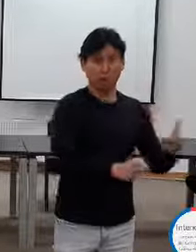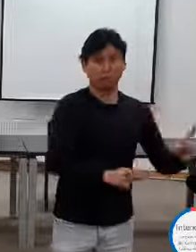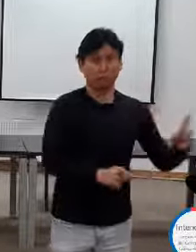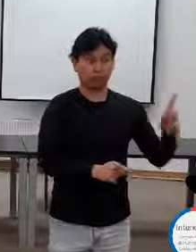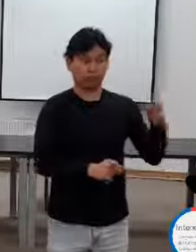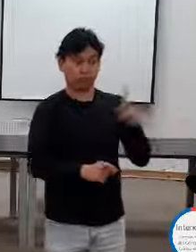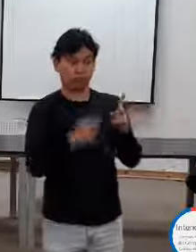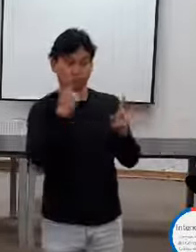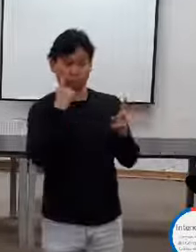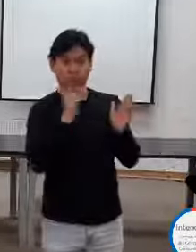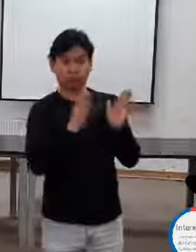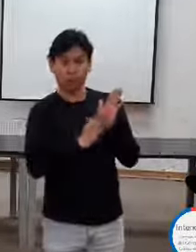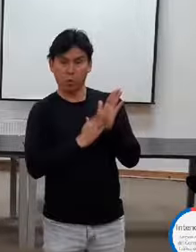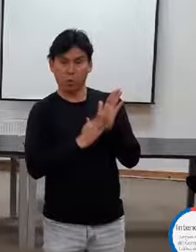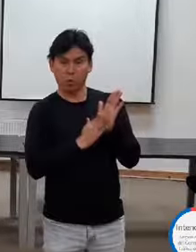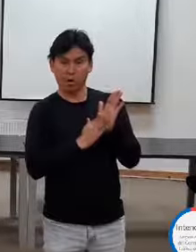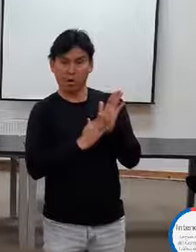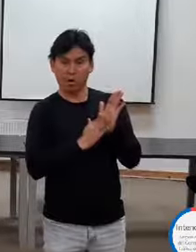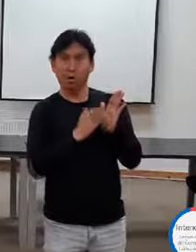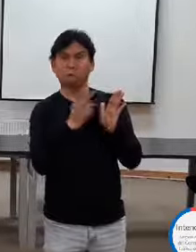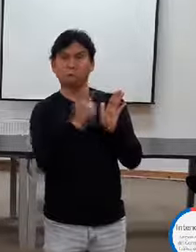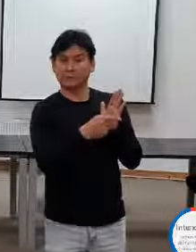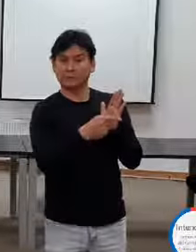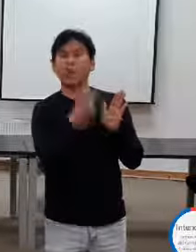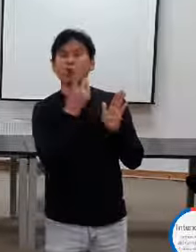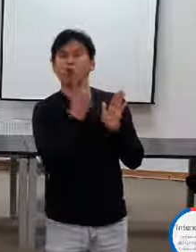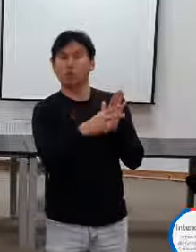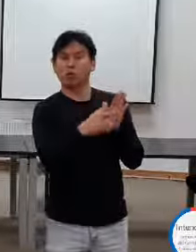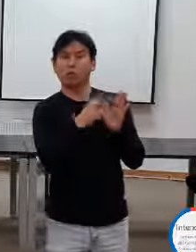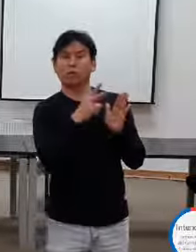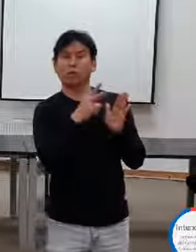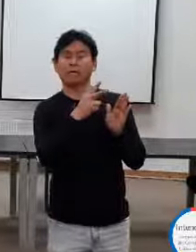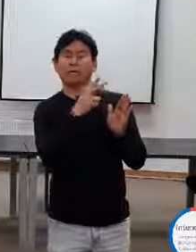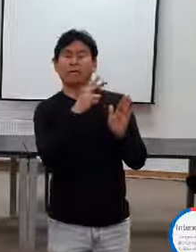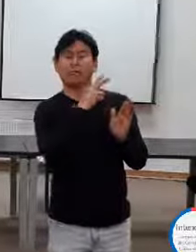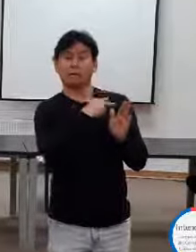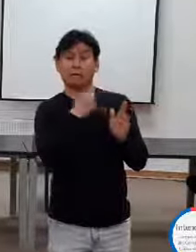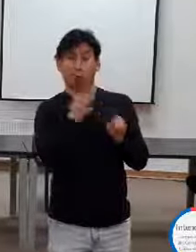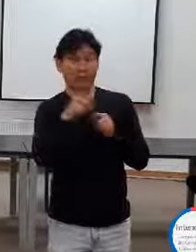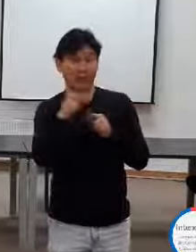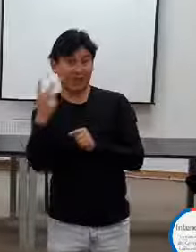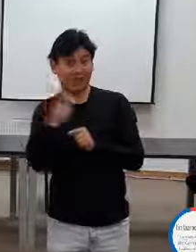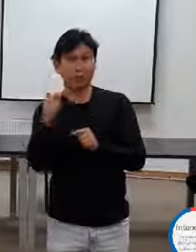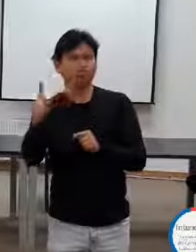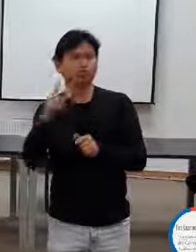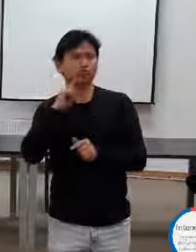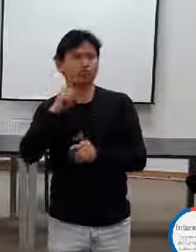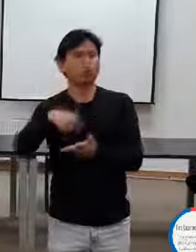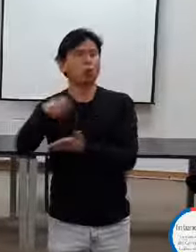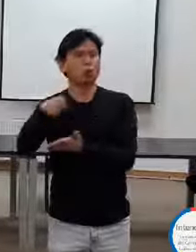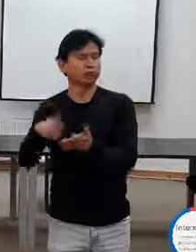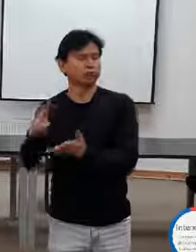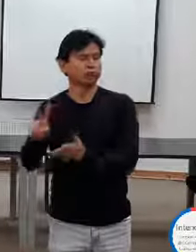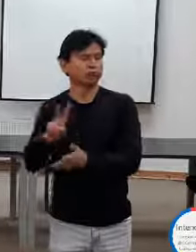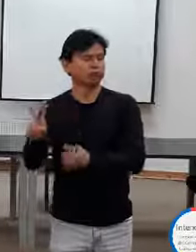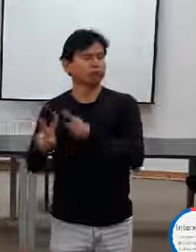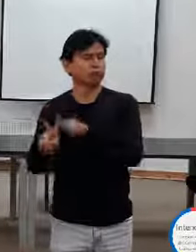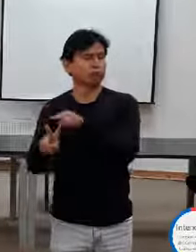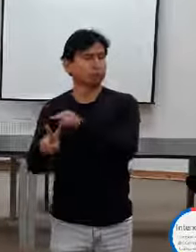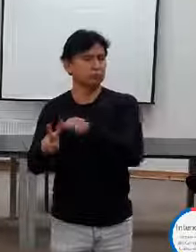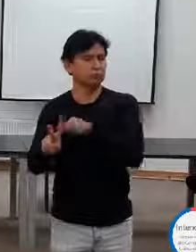acredite, de que efectivamente es el gerente, las dos personas sí tenían su contrato laboral de la